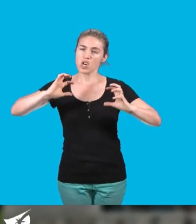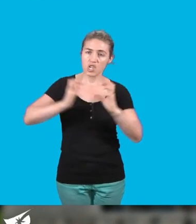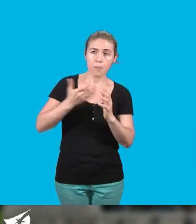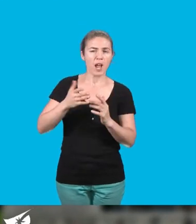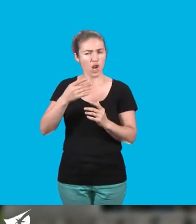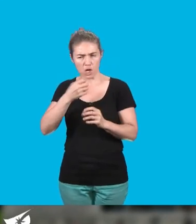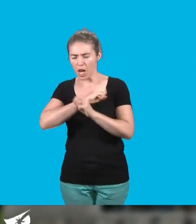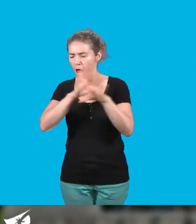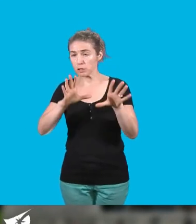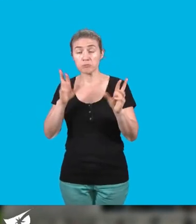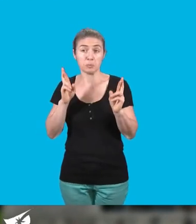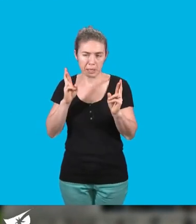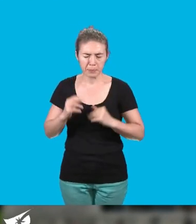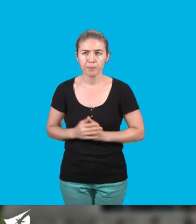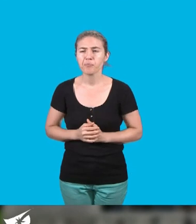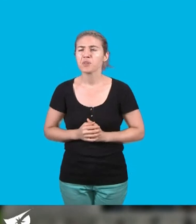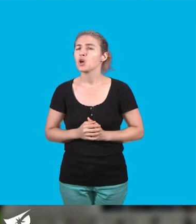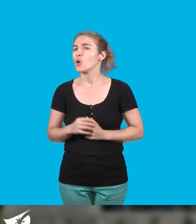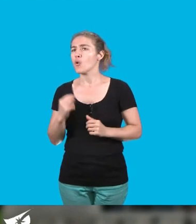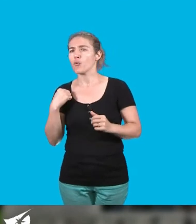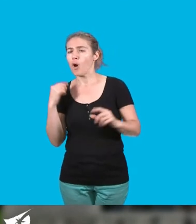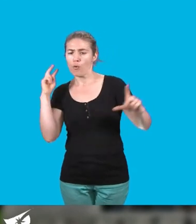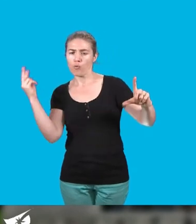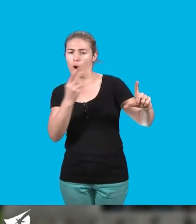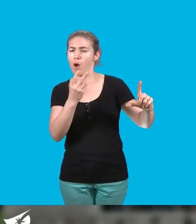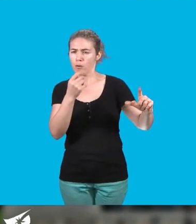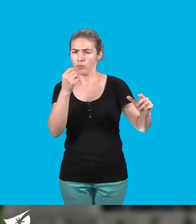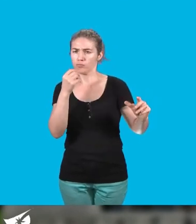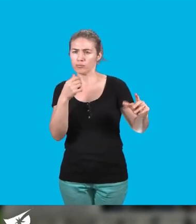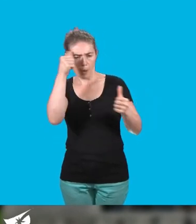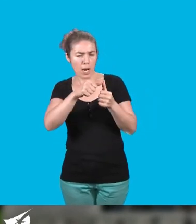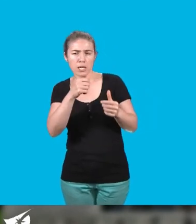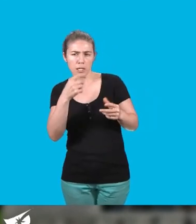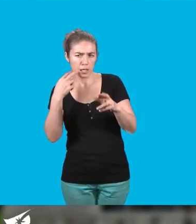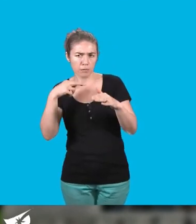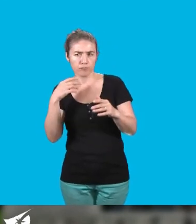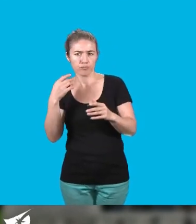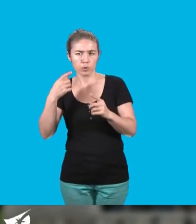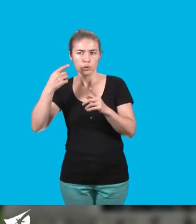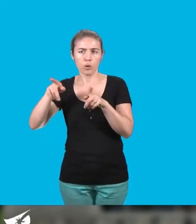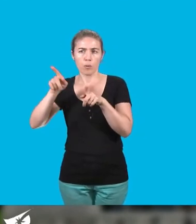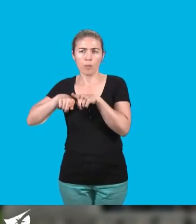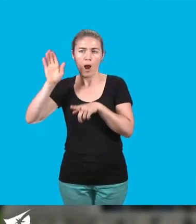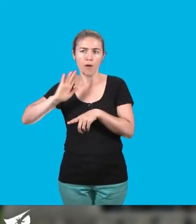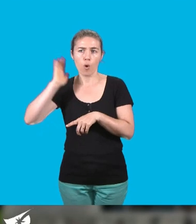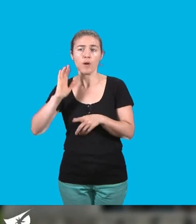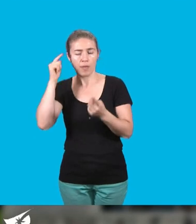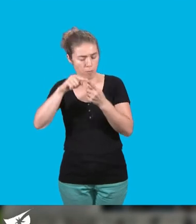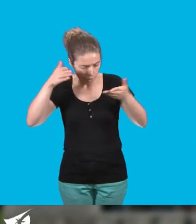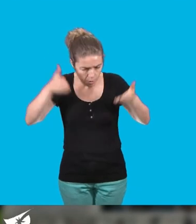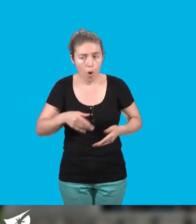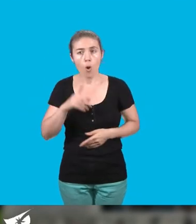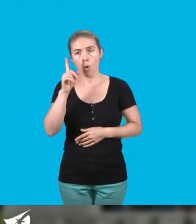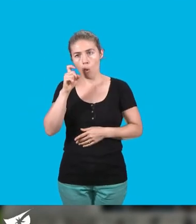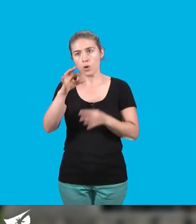nombre de rappels sous vos yeux, notamment les grands piliers de cette politique publique de l'eau et de l'assainissement et qui fait